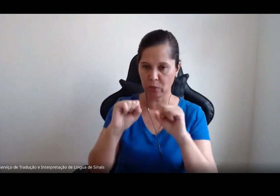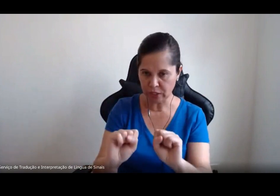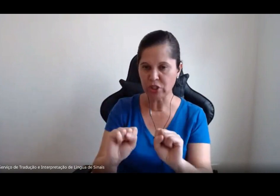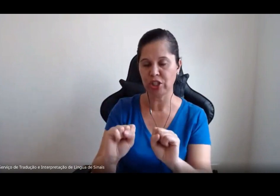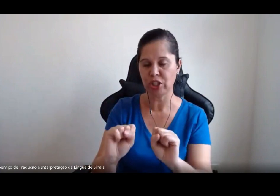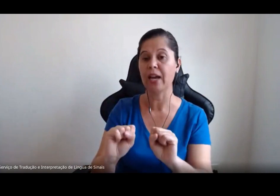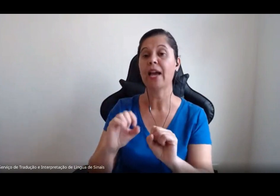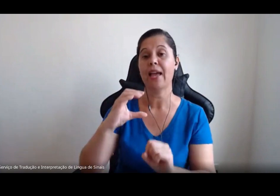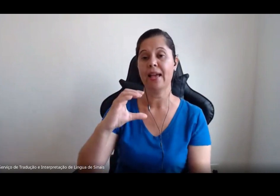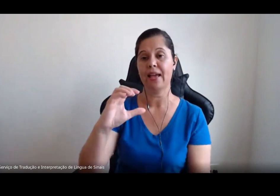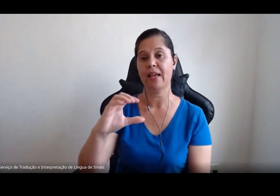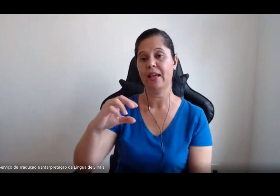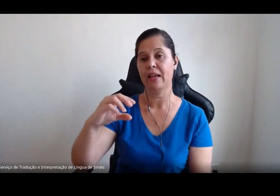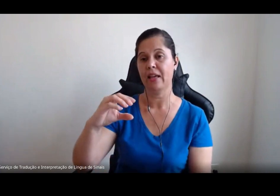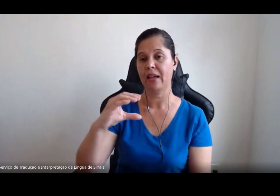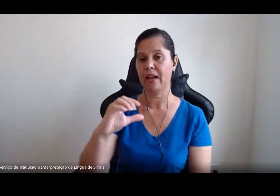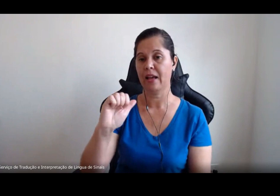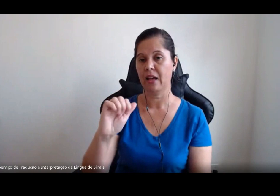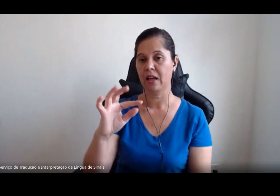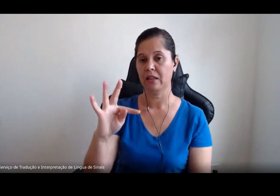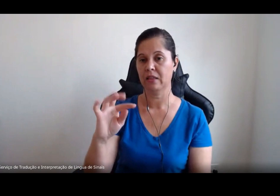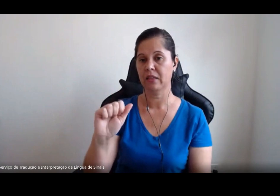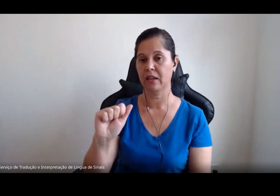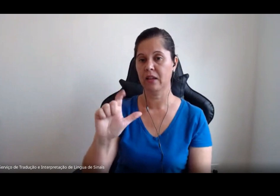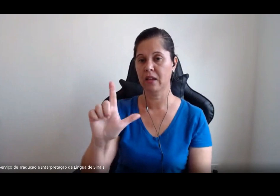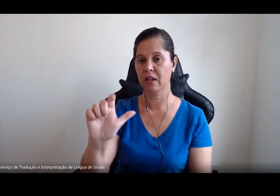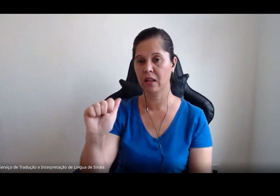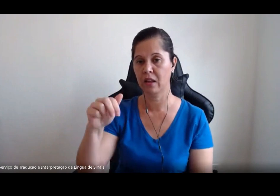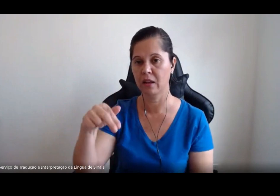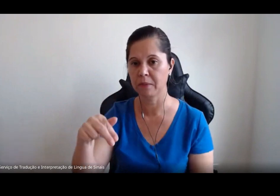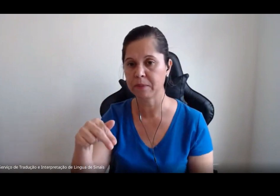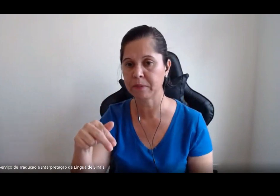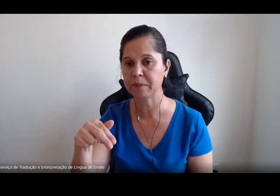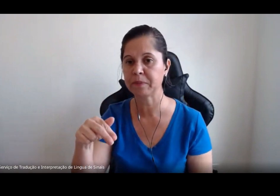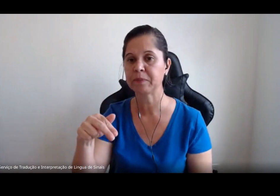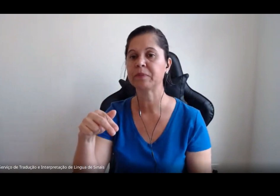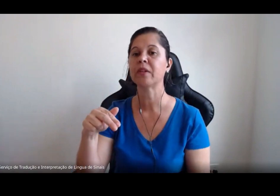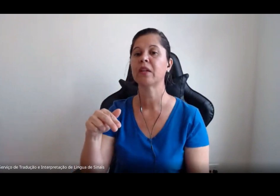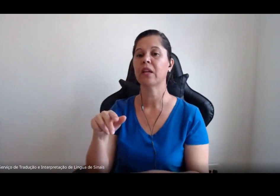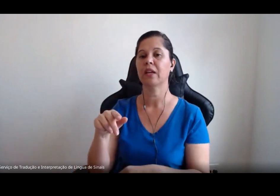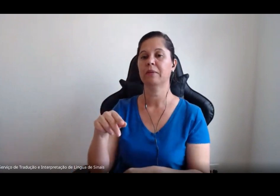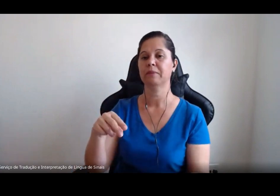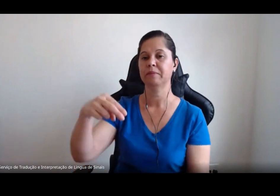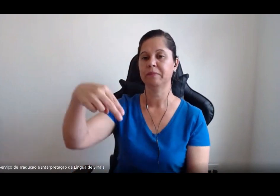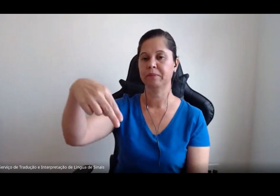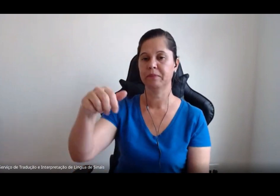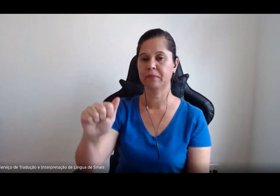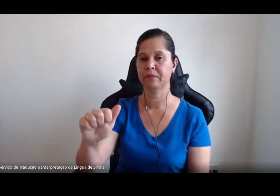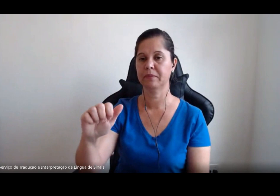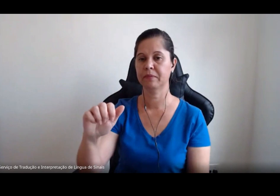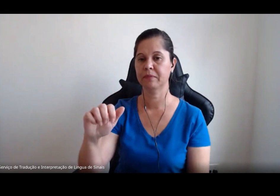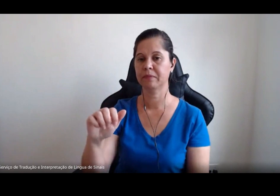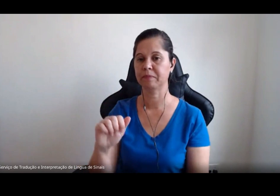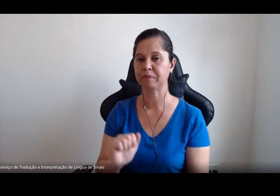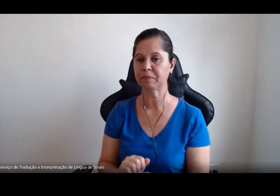grupo catalão de sociolinguística, que é um grupo que desde os anos 70 pensa questões políticas no Estado